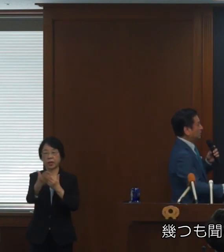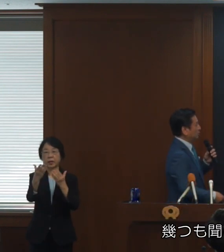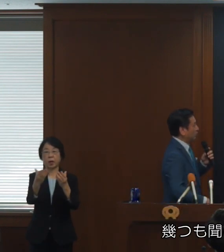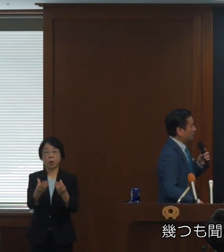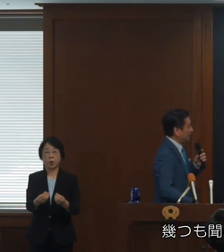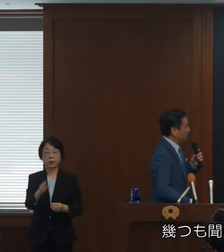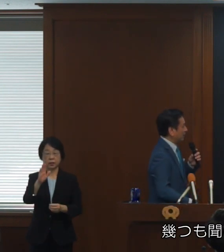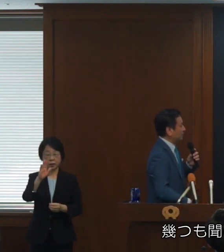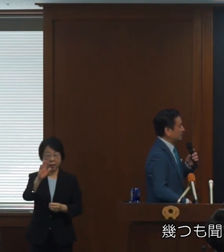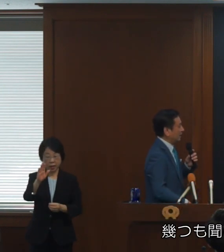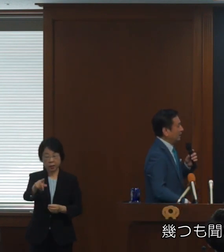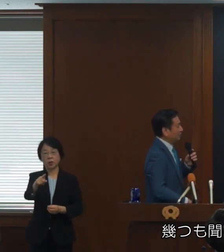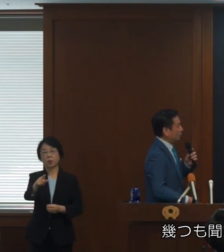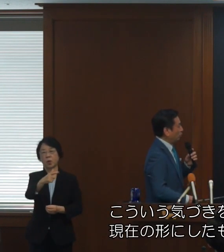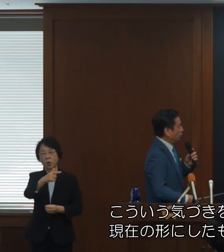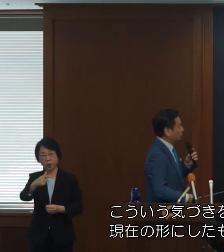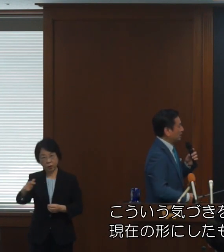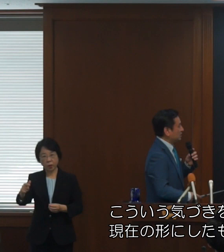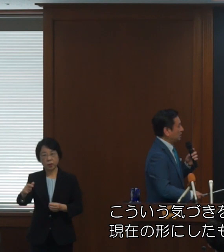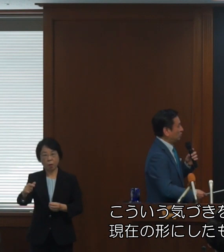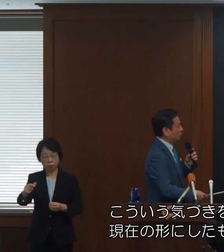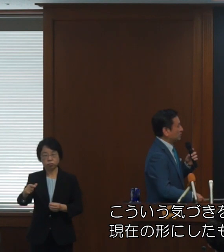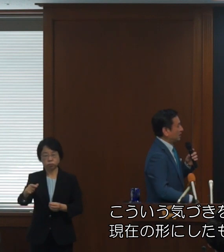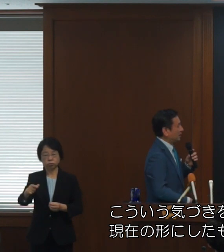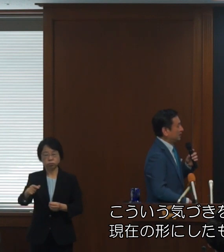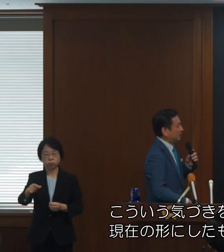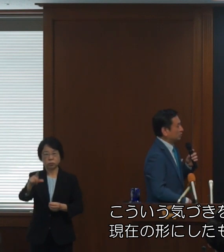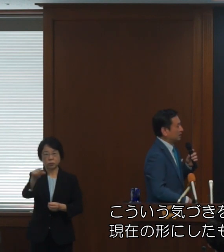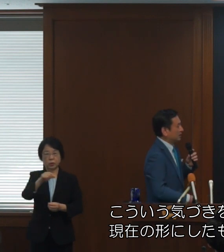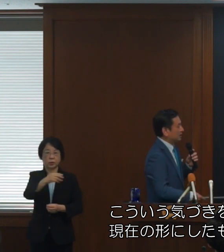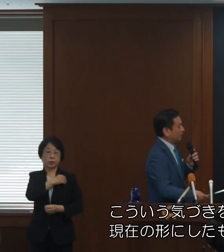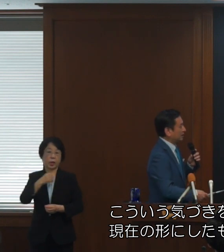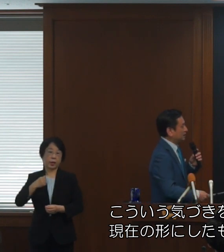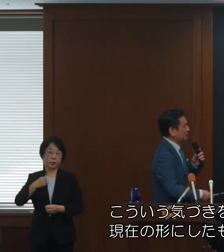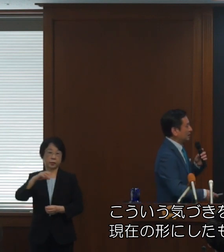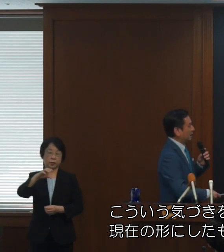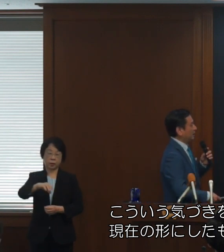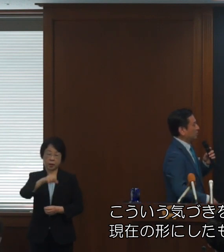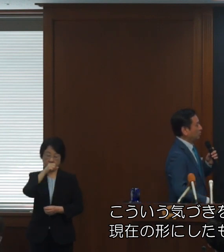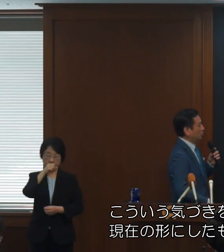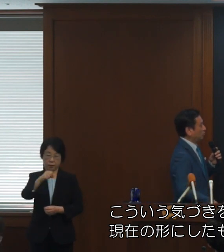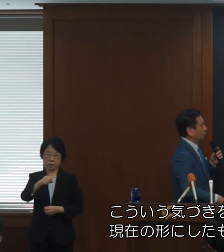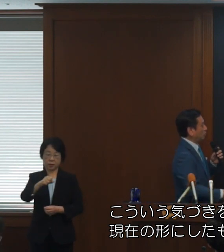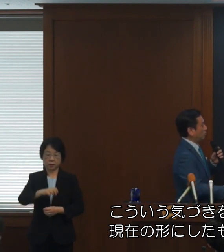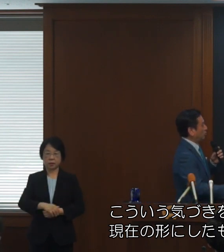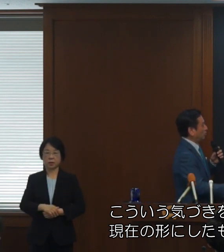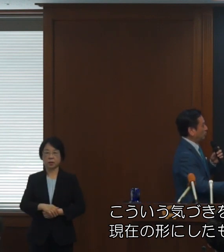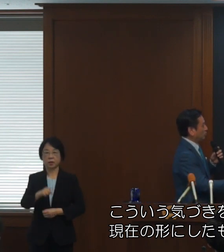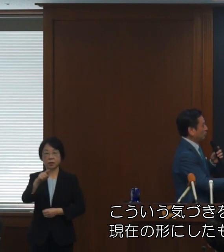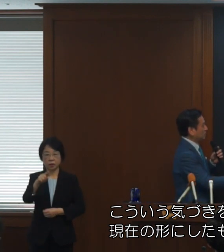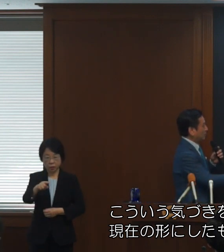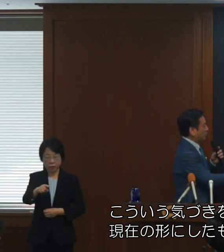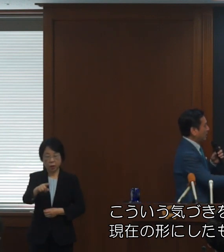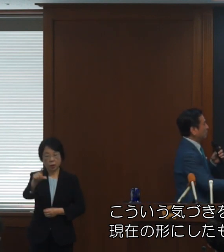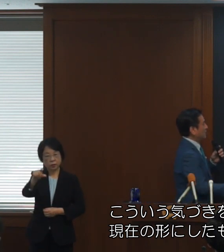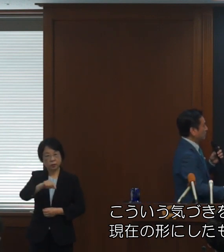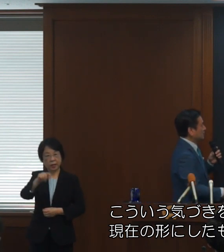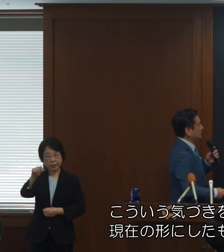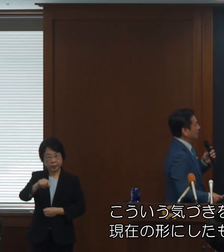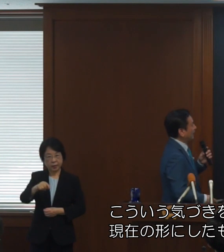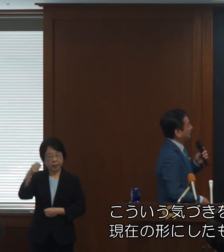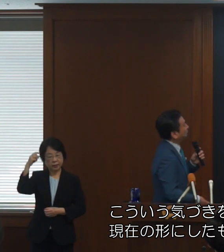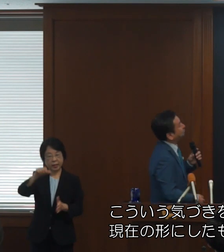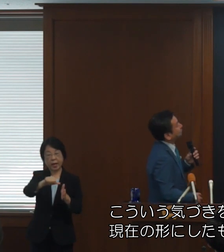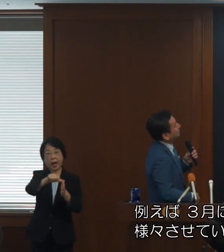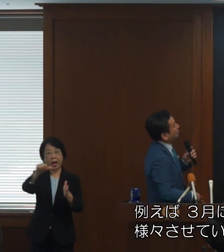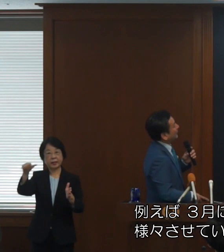いくつも聞いてまいりましたこういう気づきをこの差がアリーナとして現在の形にしたとしたものでござい